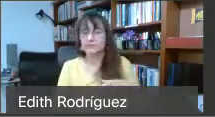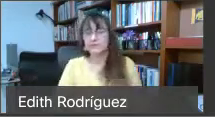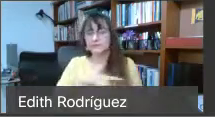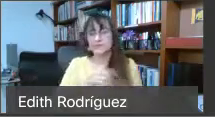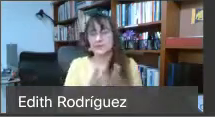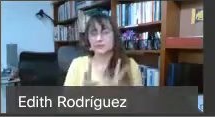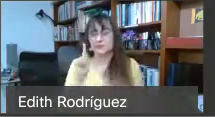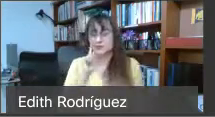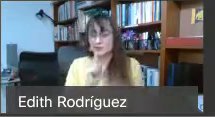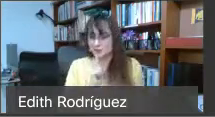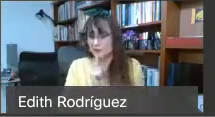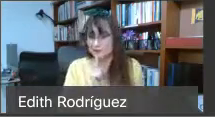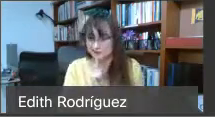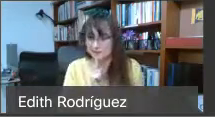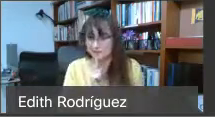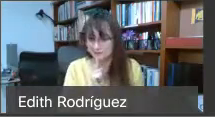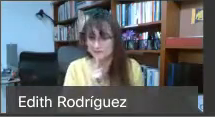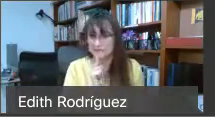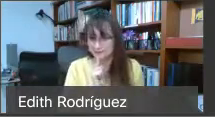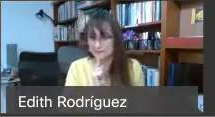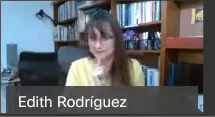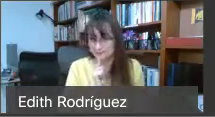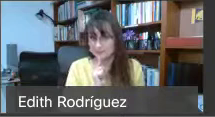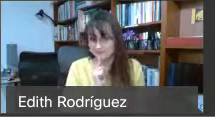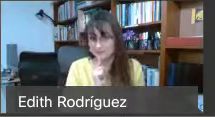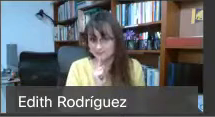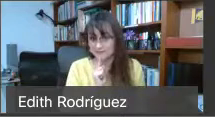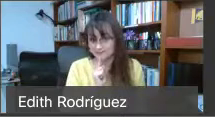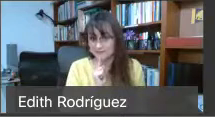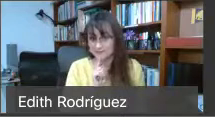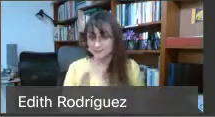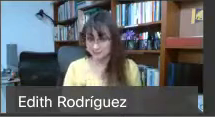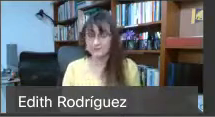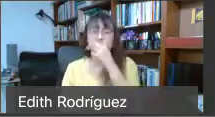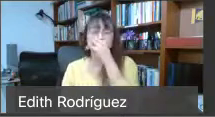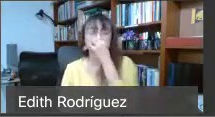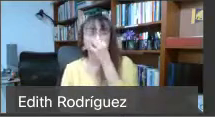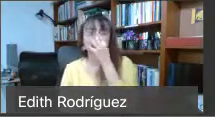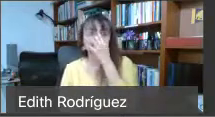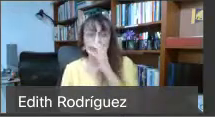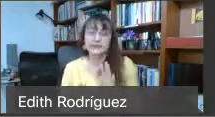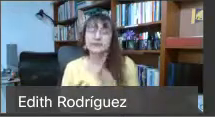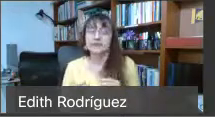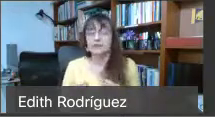mucho apoyo y orientación en los procesos de formación de estudiantes sordos.